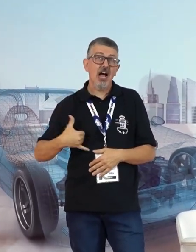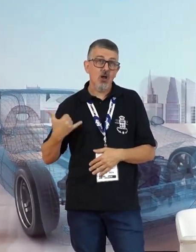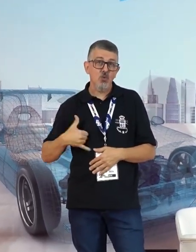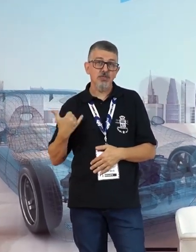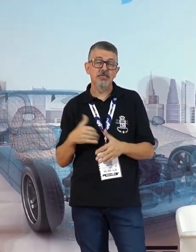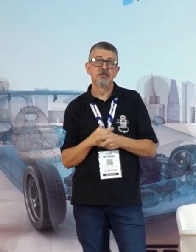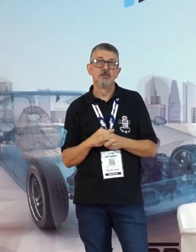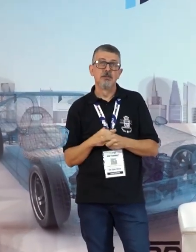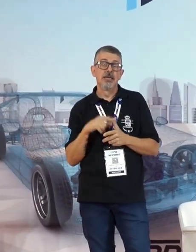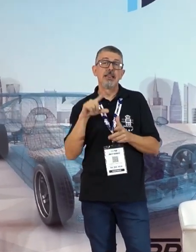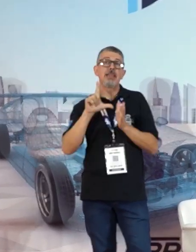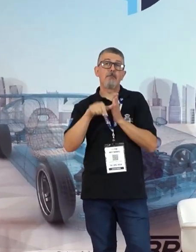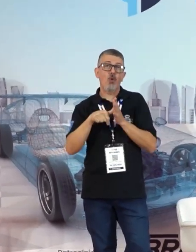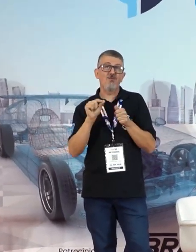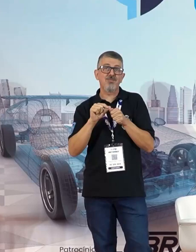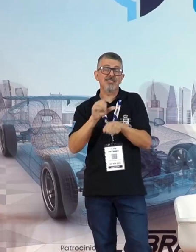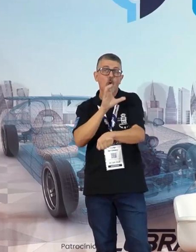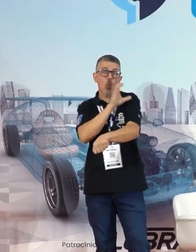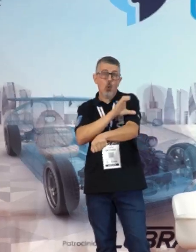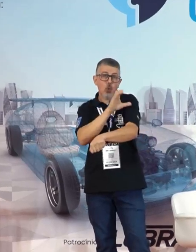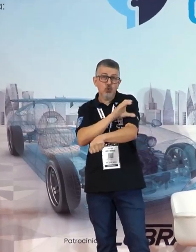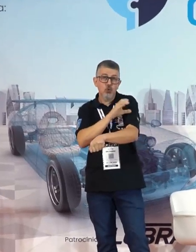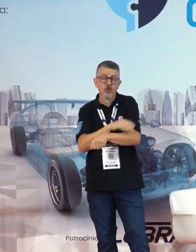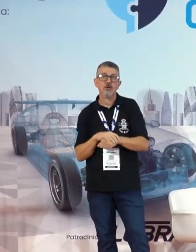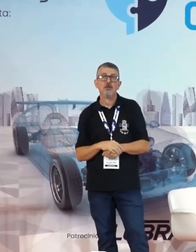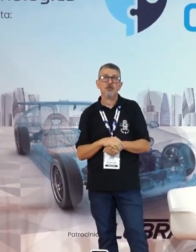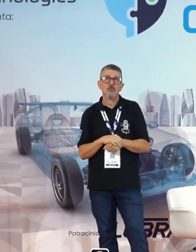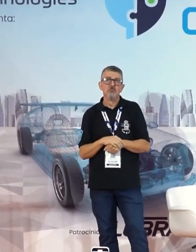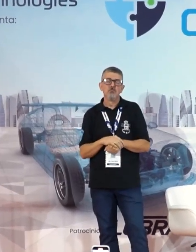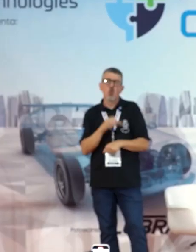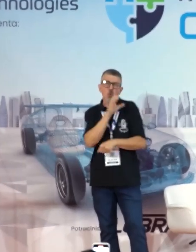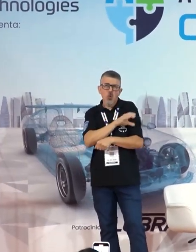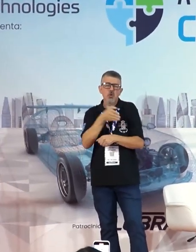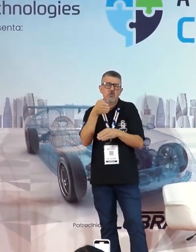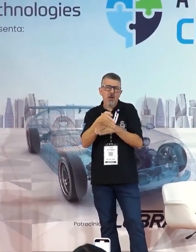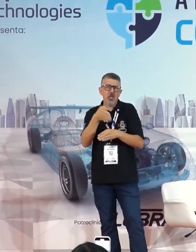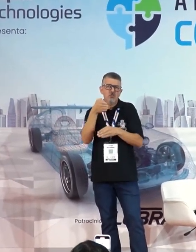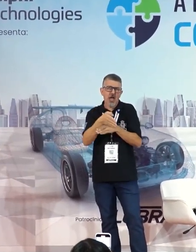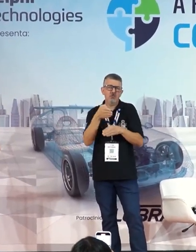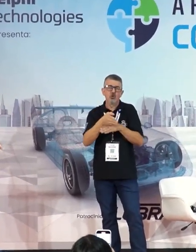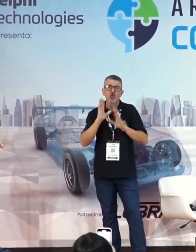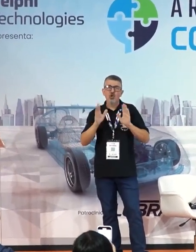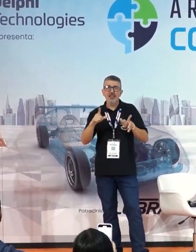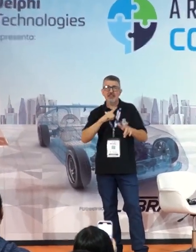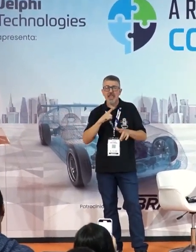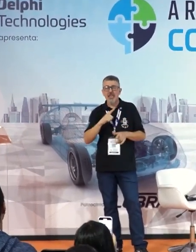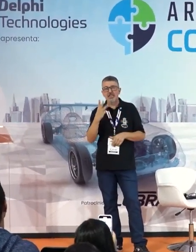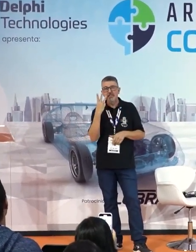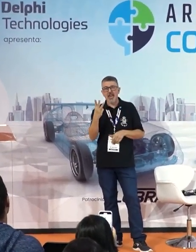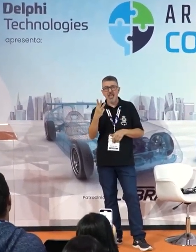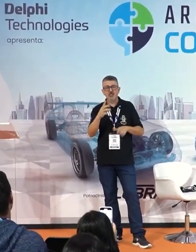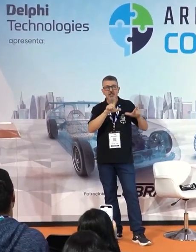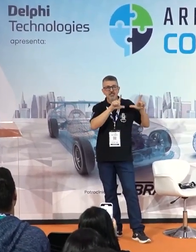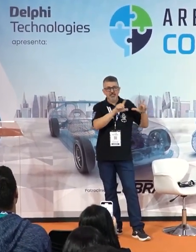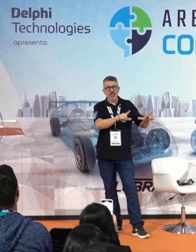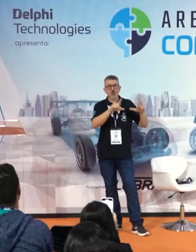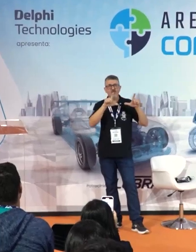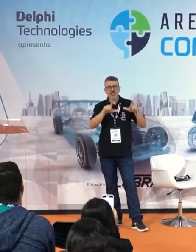ele tinha 15 anos e depois ele foi então fazer um curso, participou de vários cursos. Ele tem